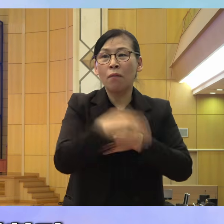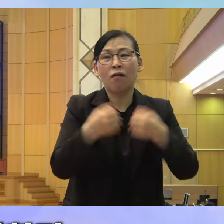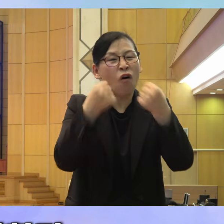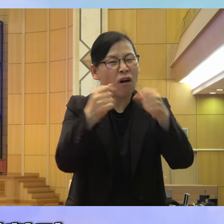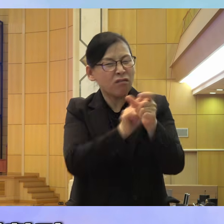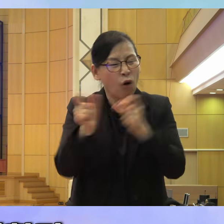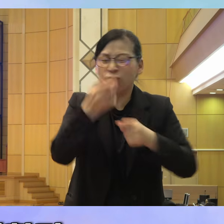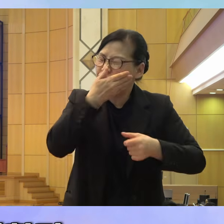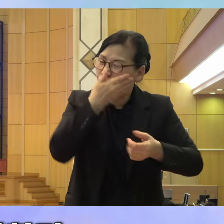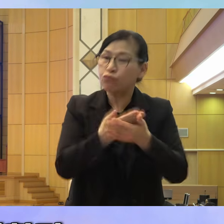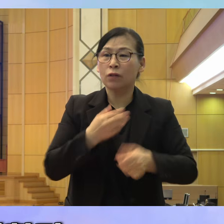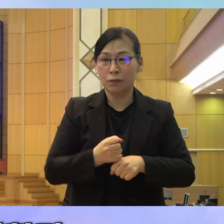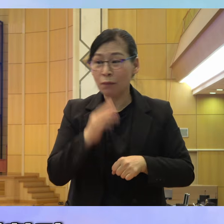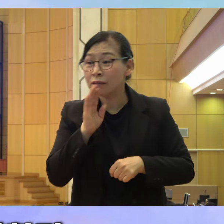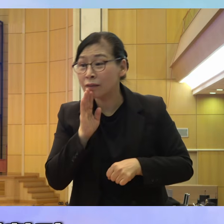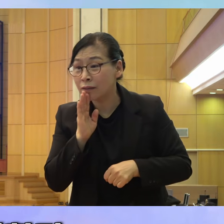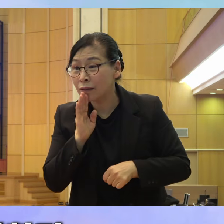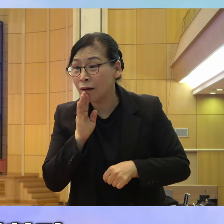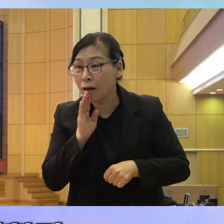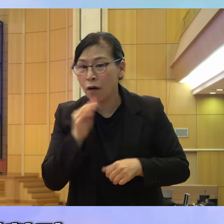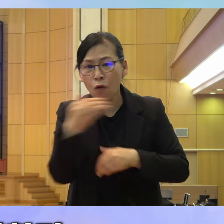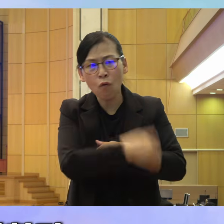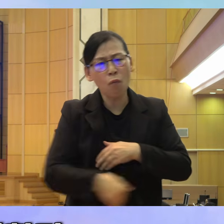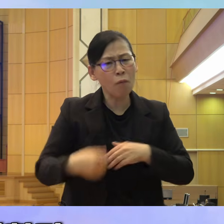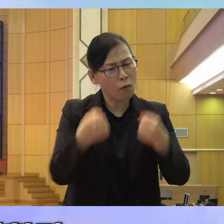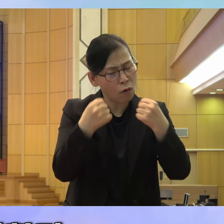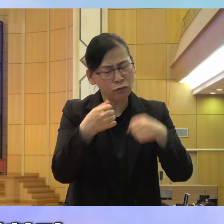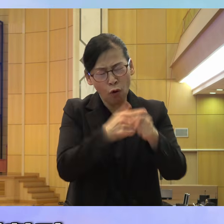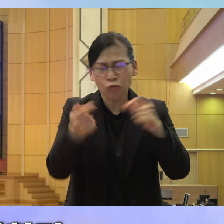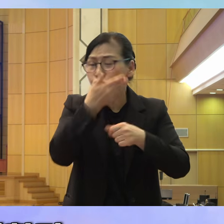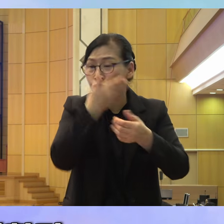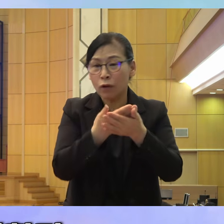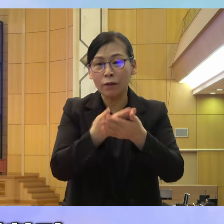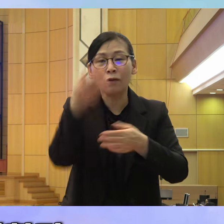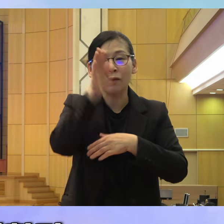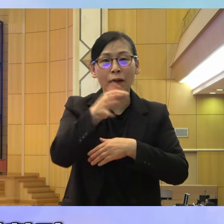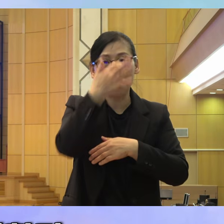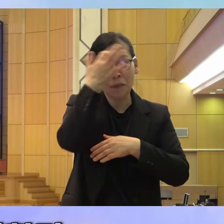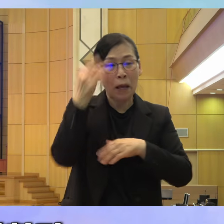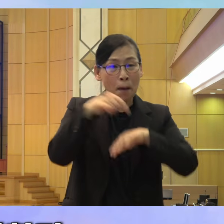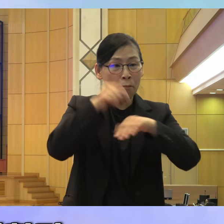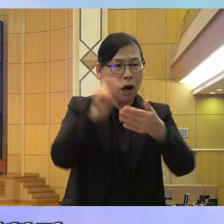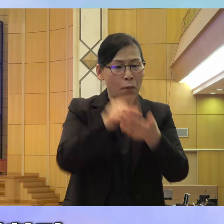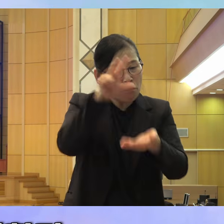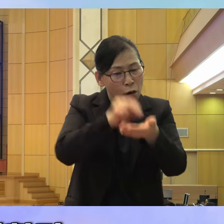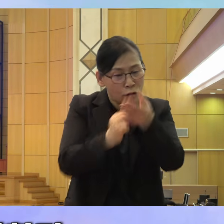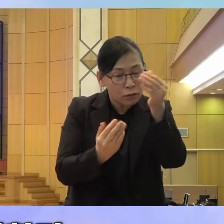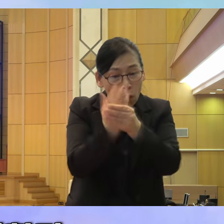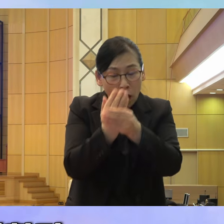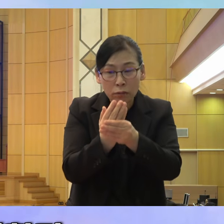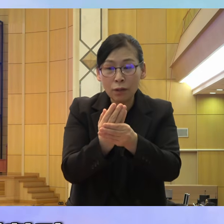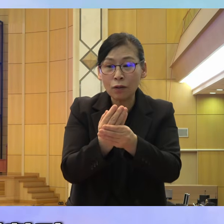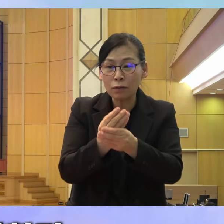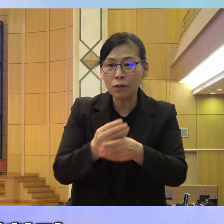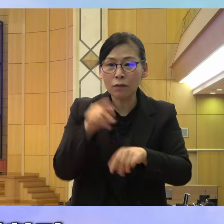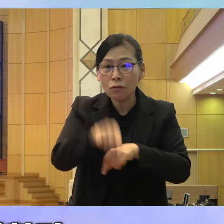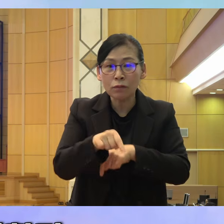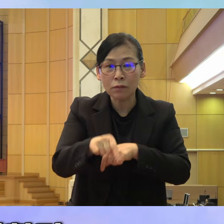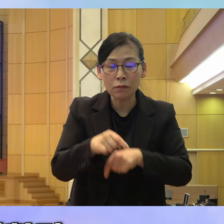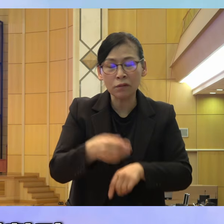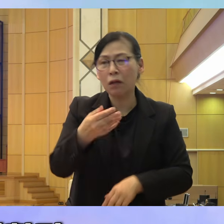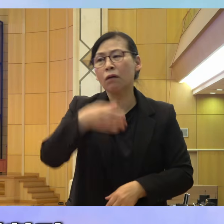더 중요하거든요. 엄청난 중요한 건데 이렇게 마음에 문제가 왔는데도 이런